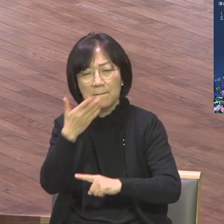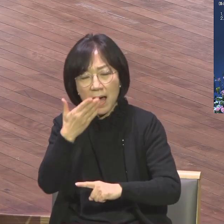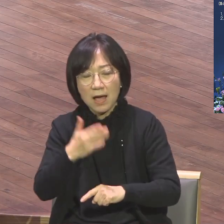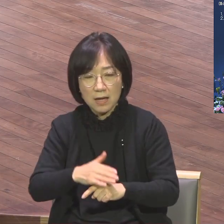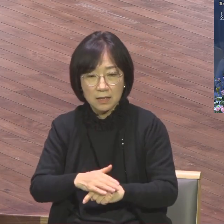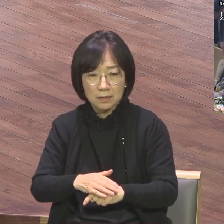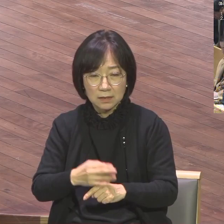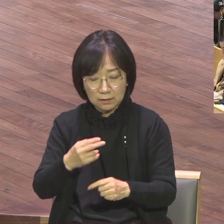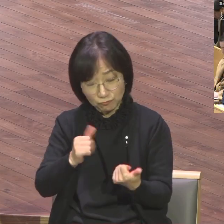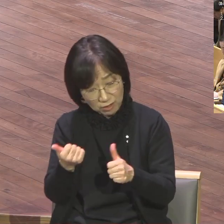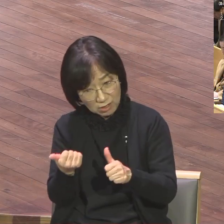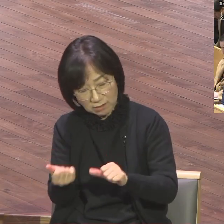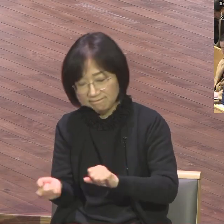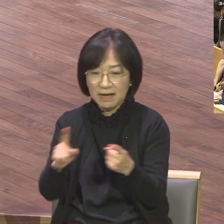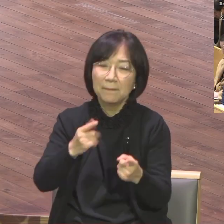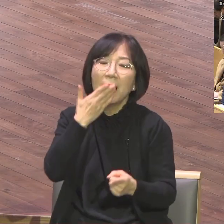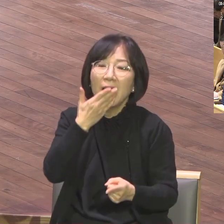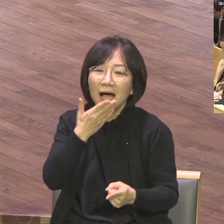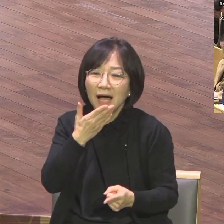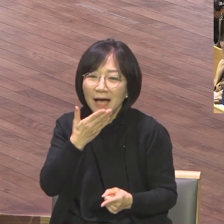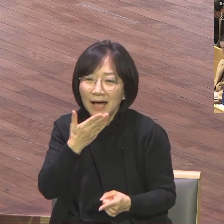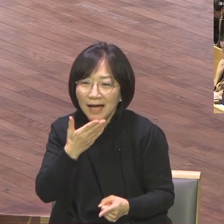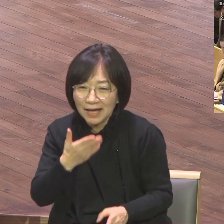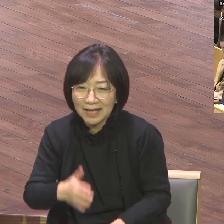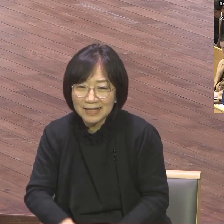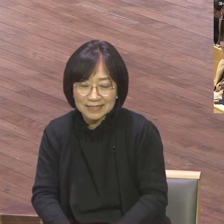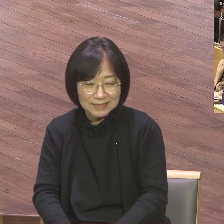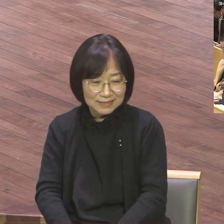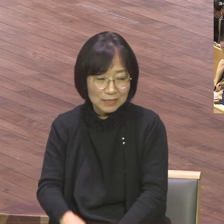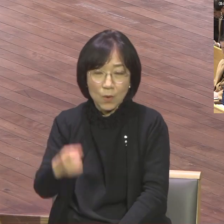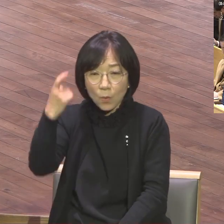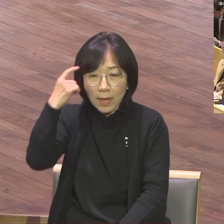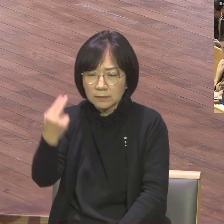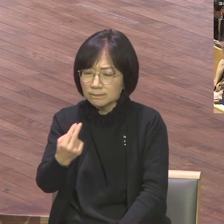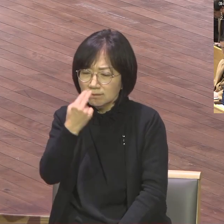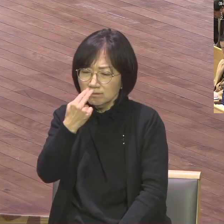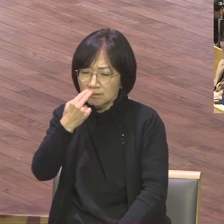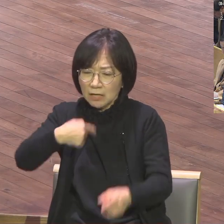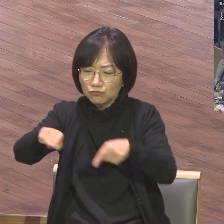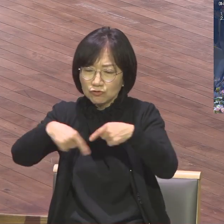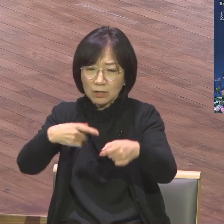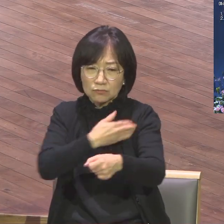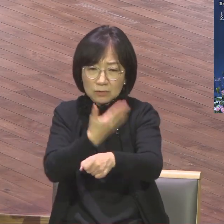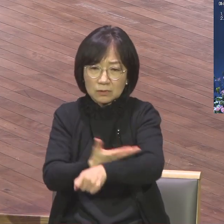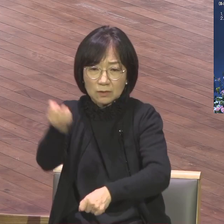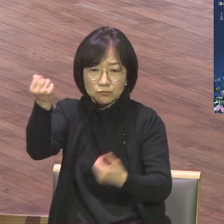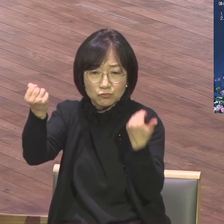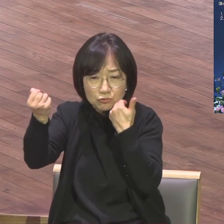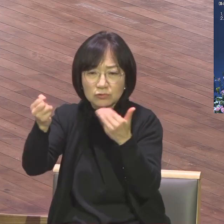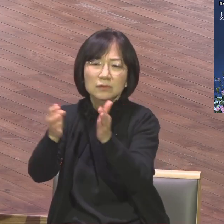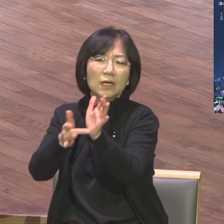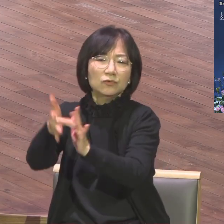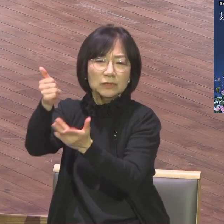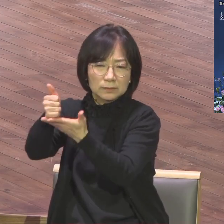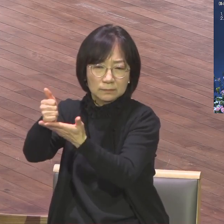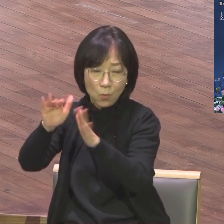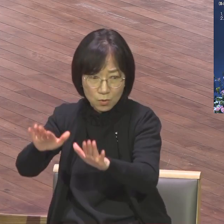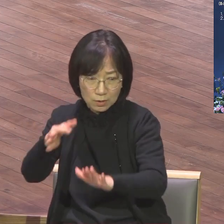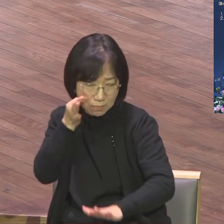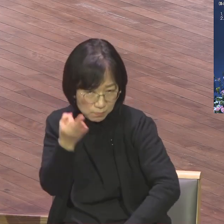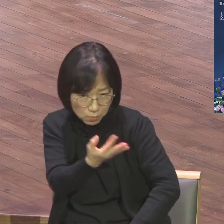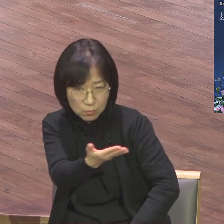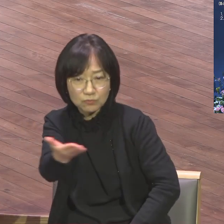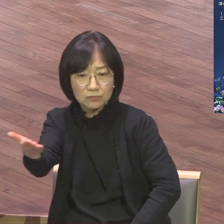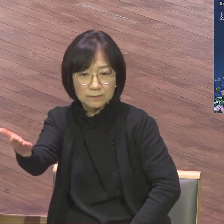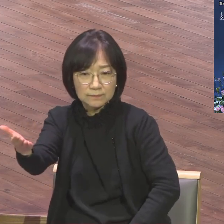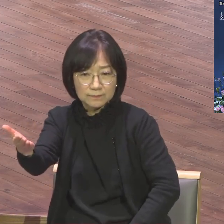생명이 살아납니다. 예수님께서 생명의 주원자 되시는 참 하나님이신 것을 여기 사람들 앞에서